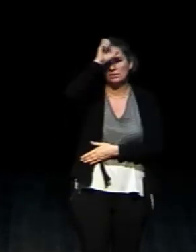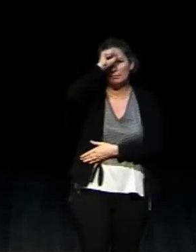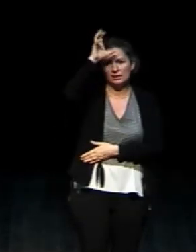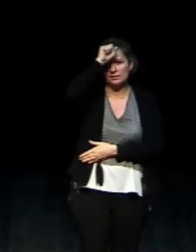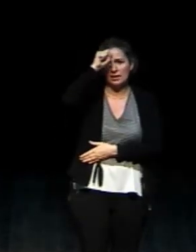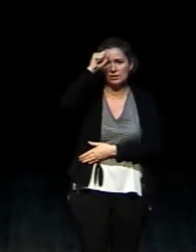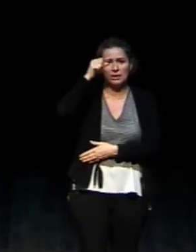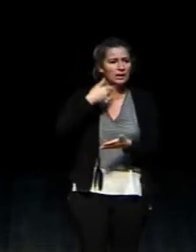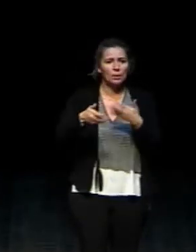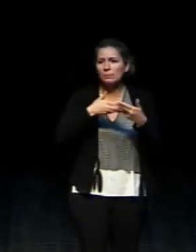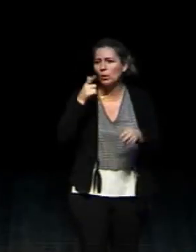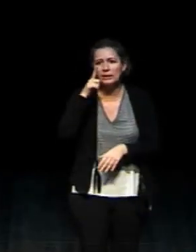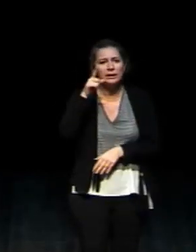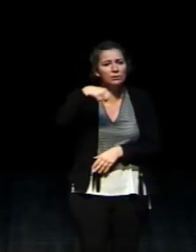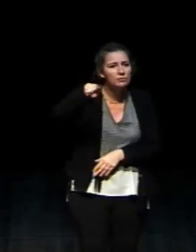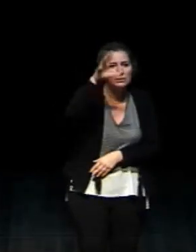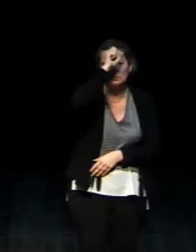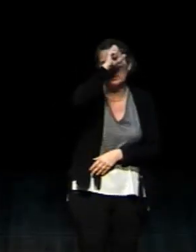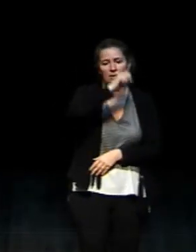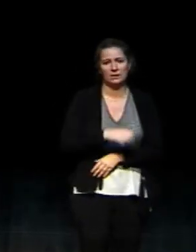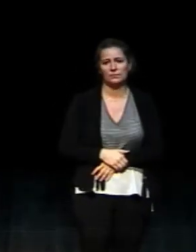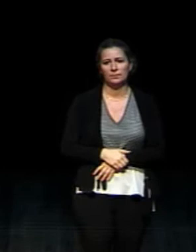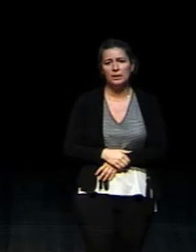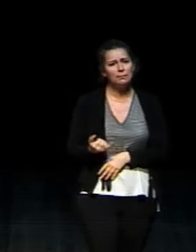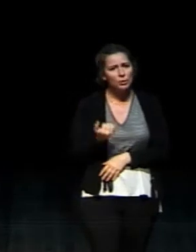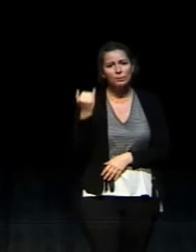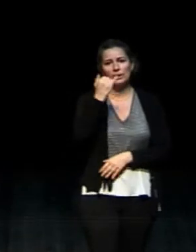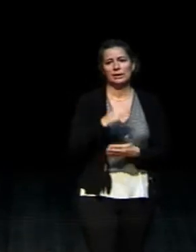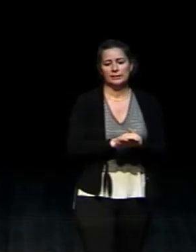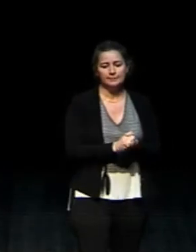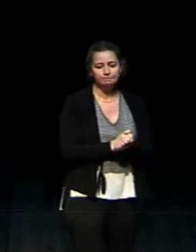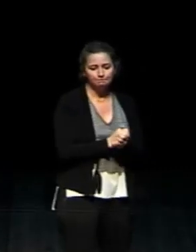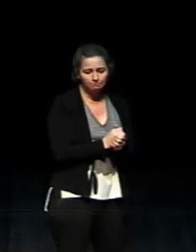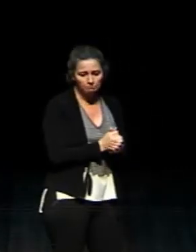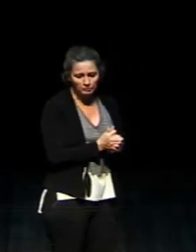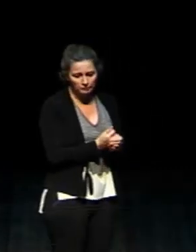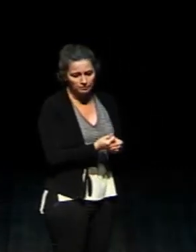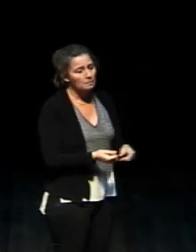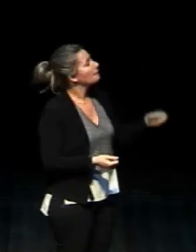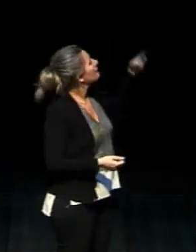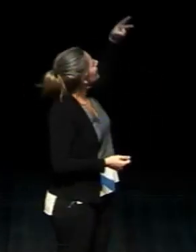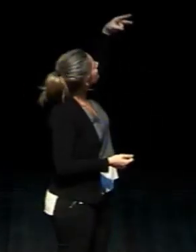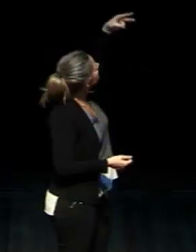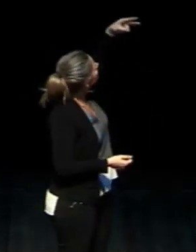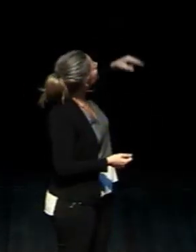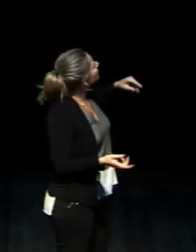há momentos nesse processo de aprendizagem em que o português ele é importante para esse aluno, como um suporte.